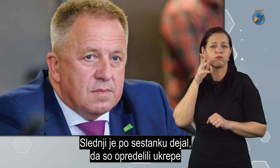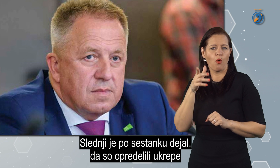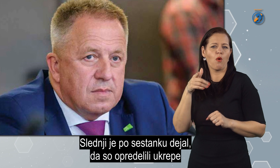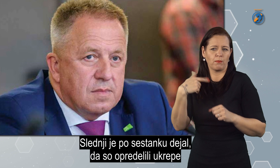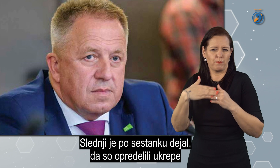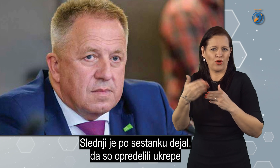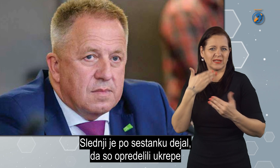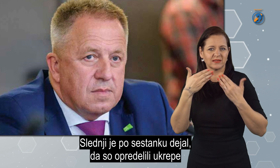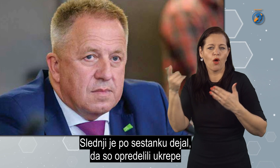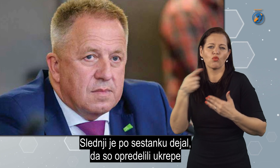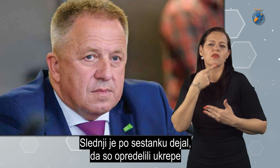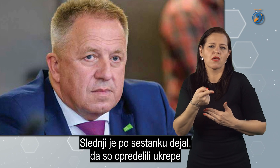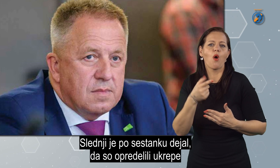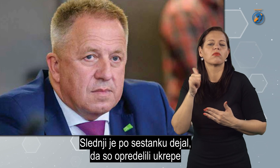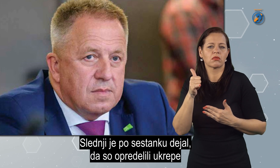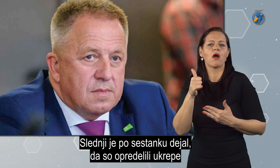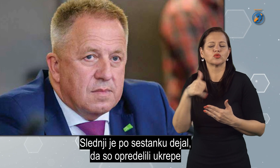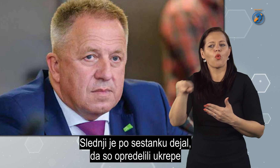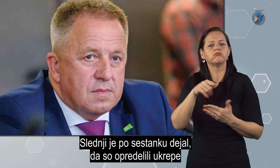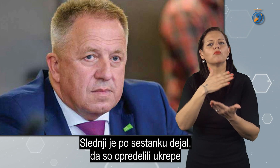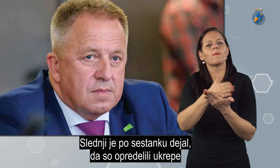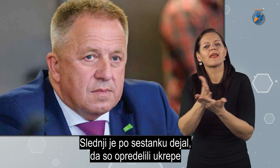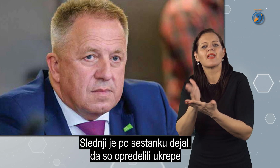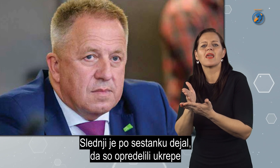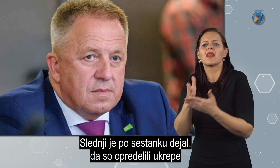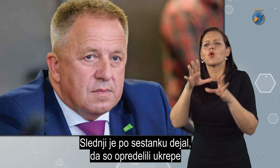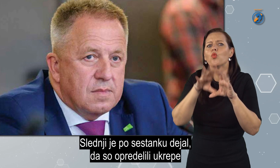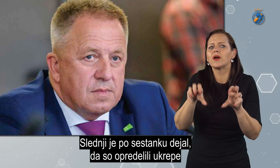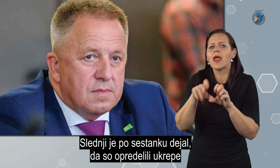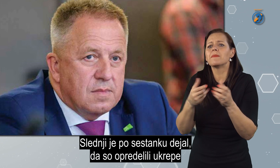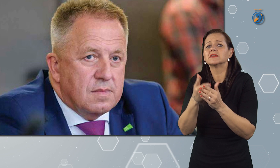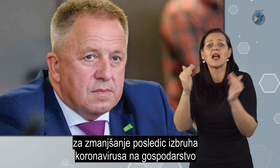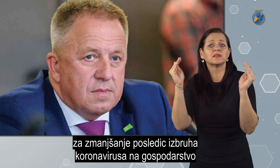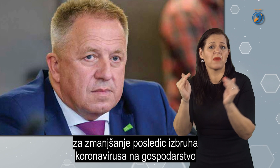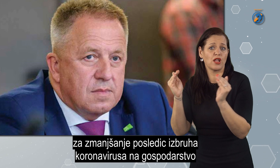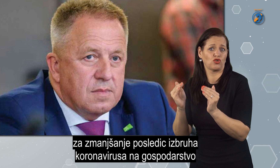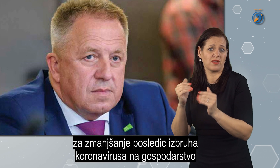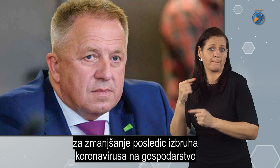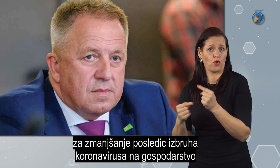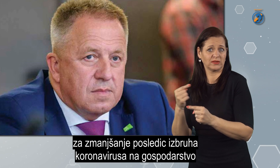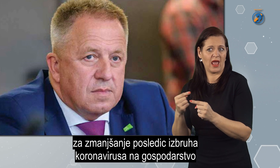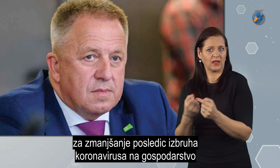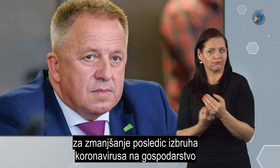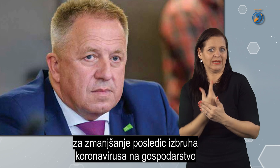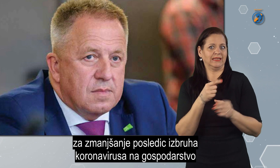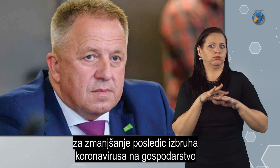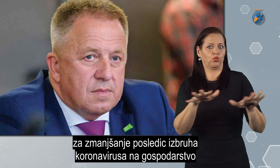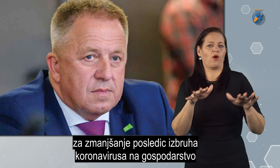Slednji je po sestanku dejal, da so opredelili ukrepe za zmanjšanje posledic izbruha koronavirusa na gospodarstvo